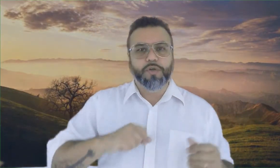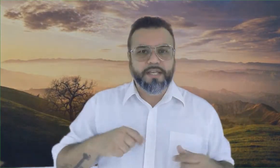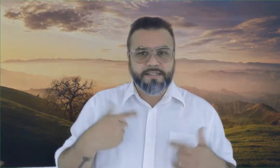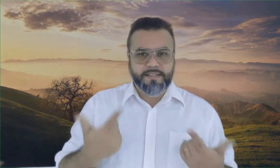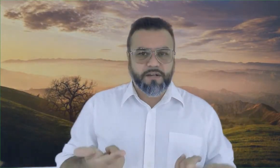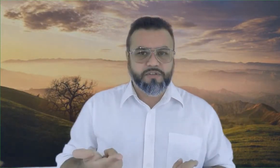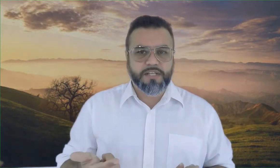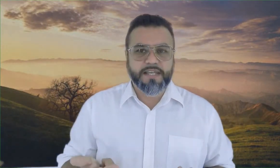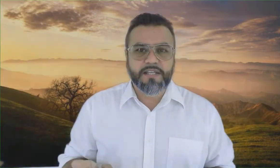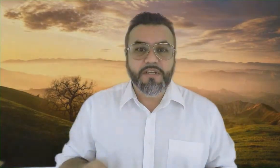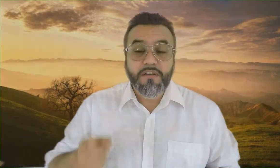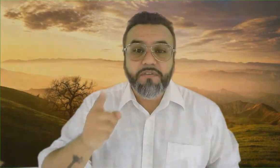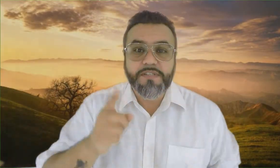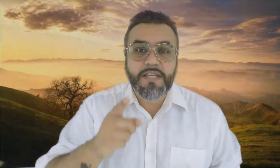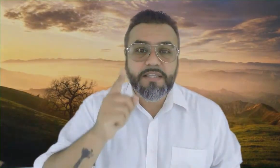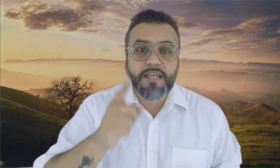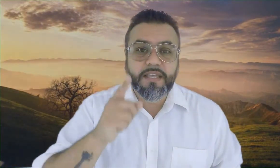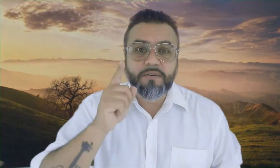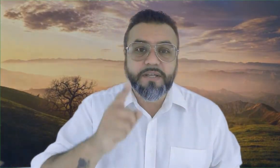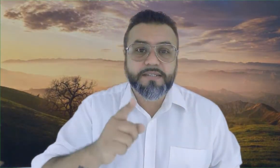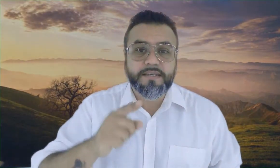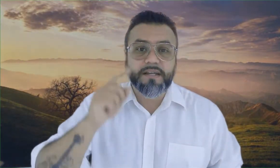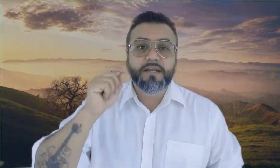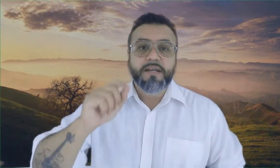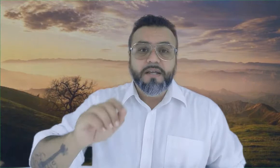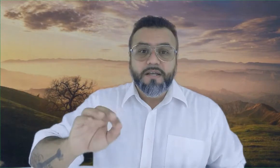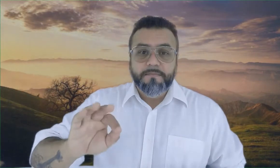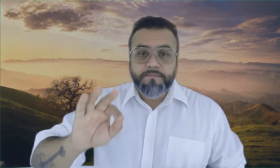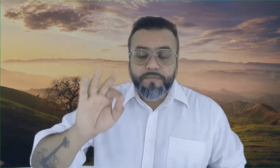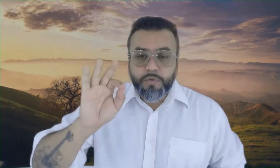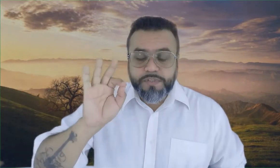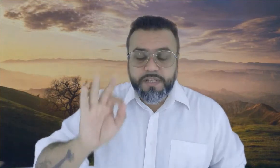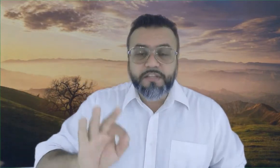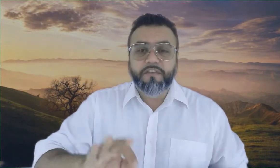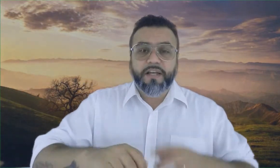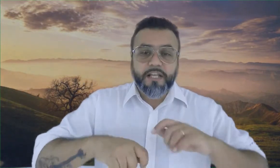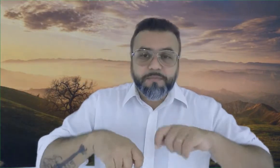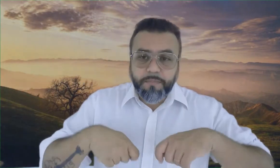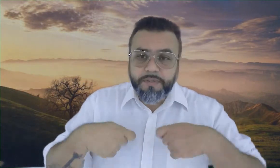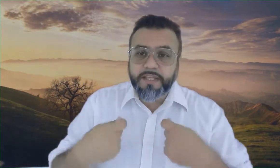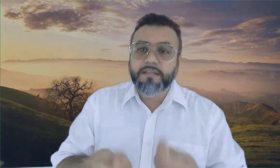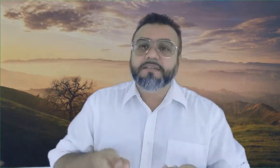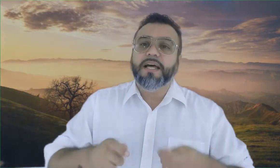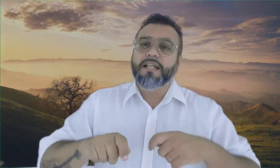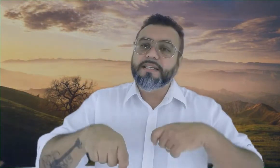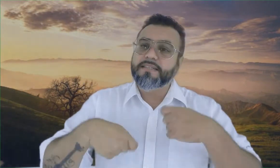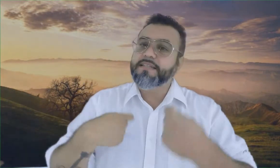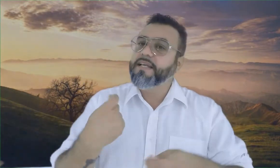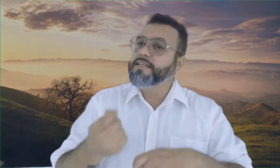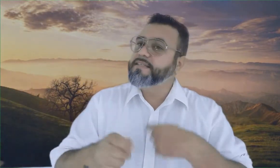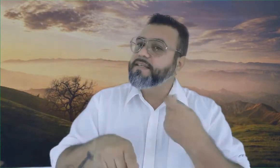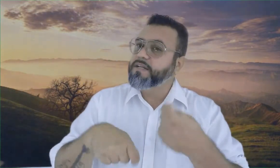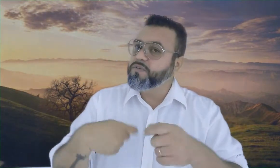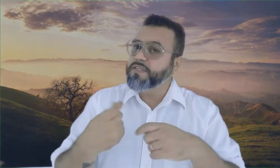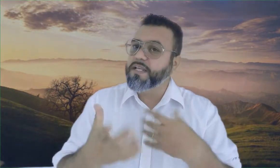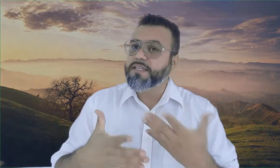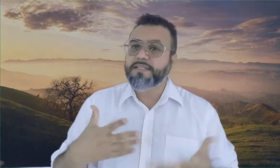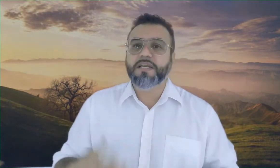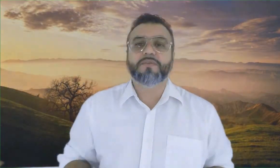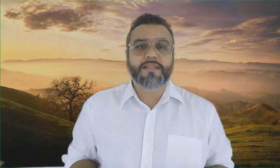português que serão utilizadas, você tem que conhecer os significados para poder estar ali sinalizando e